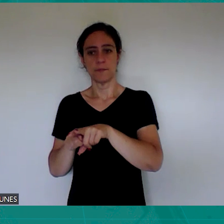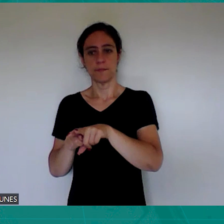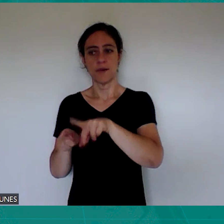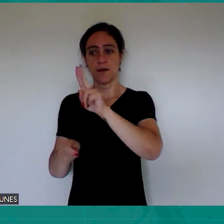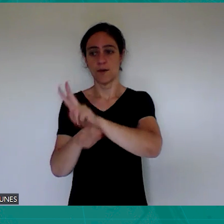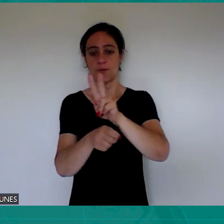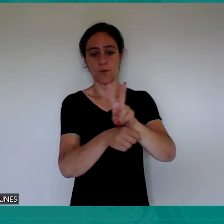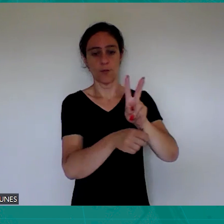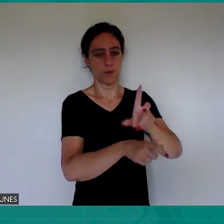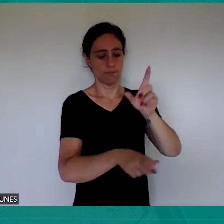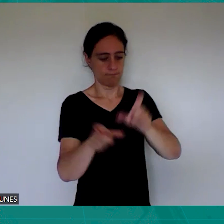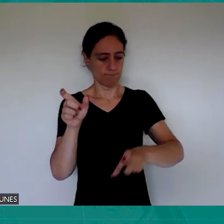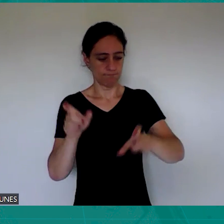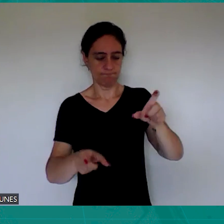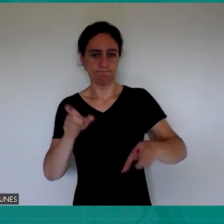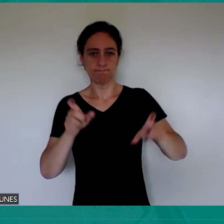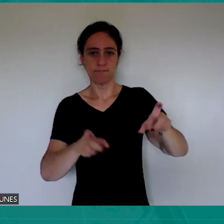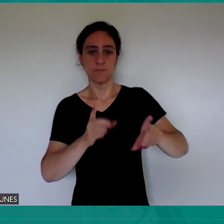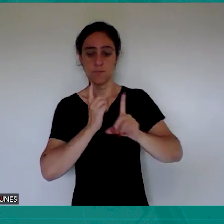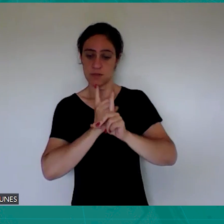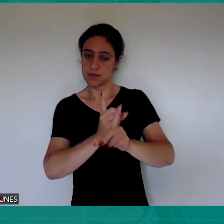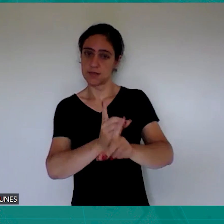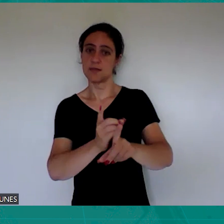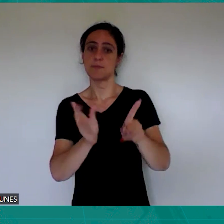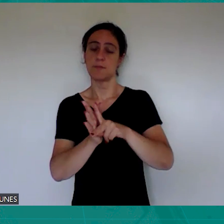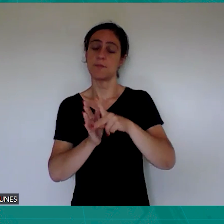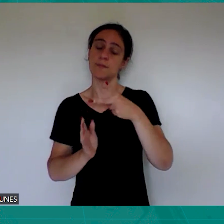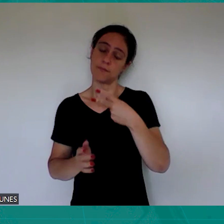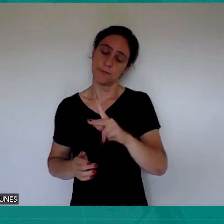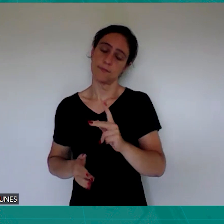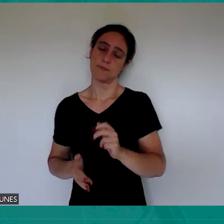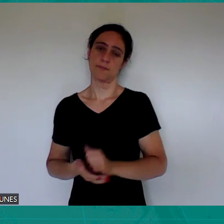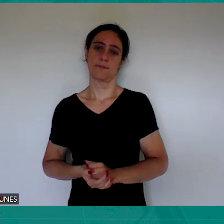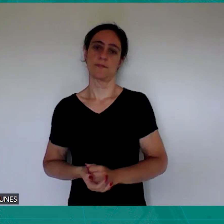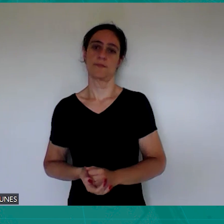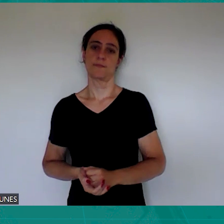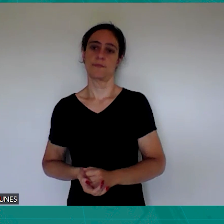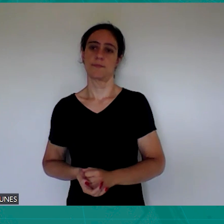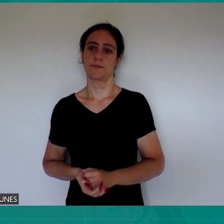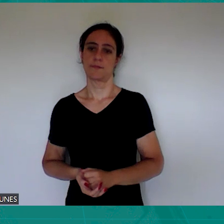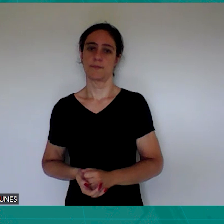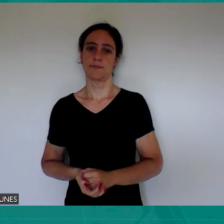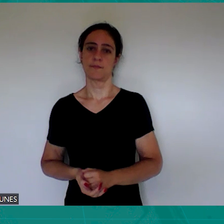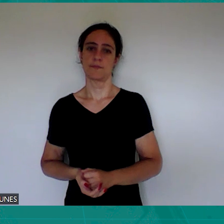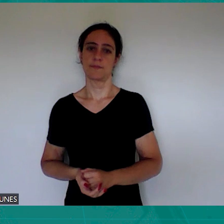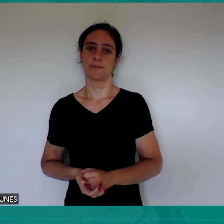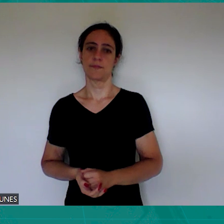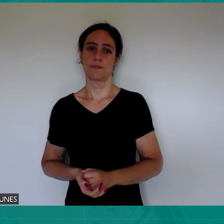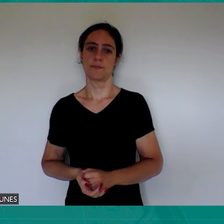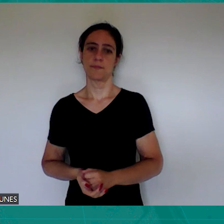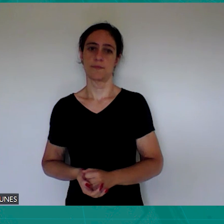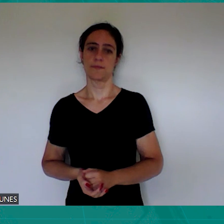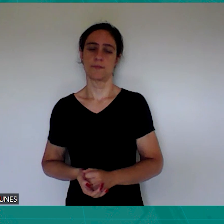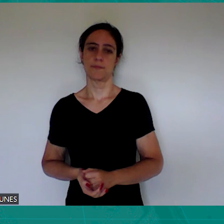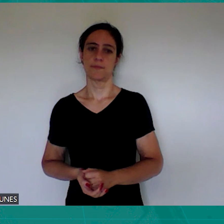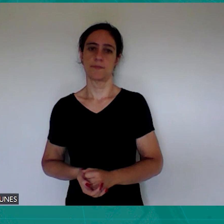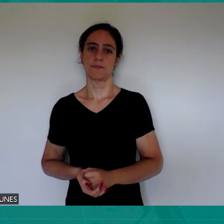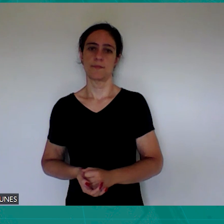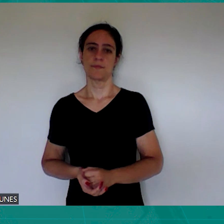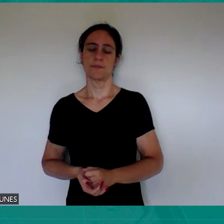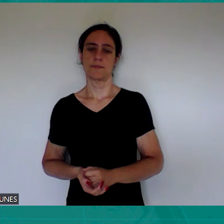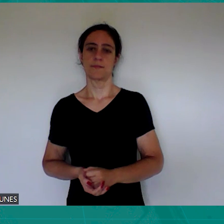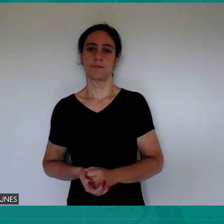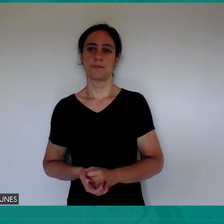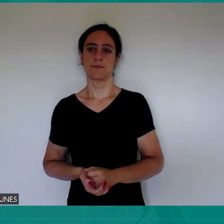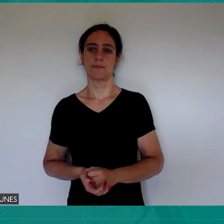para serem seus discípulos, para, né, estarem debaixo do seu comando. Isso